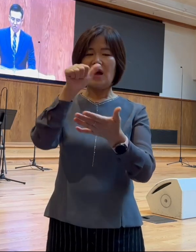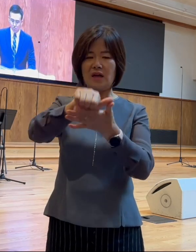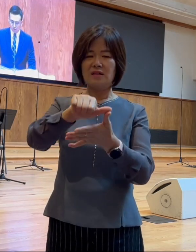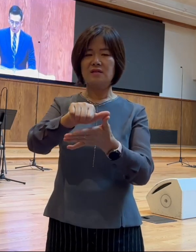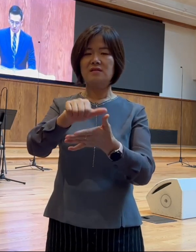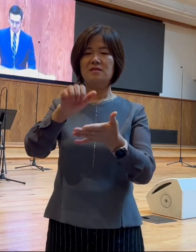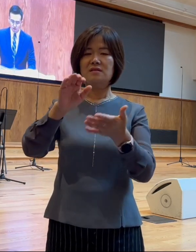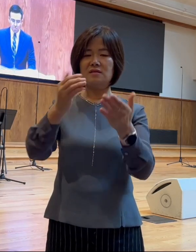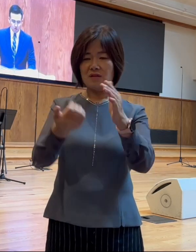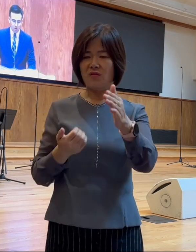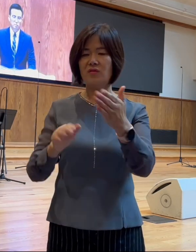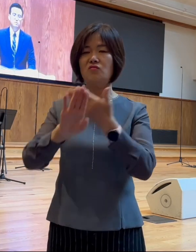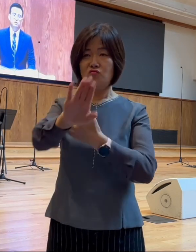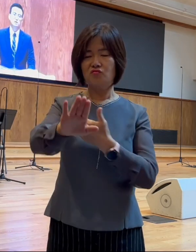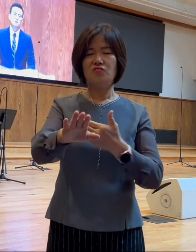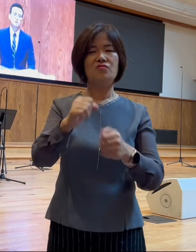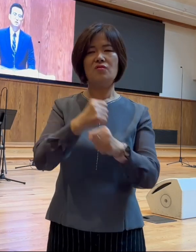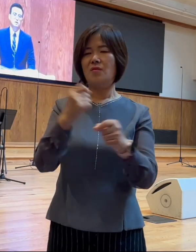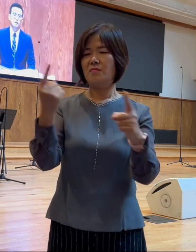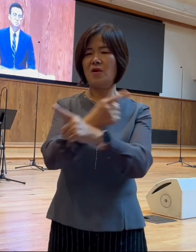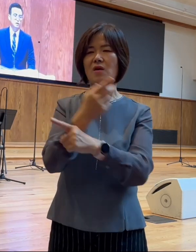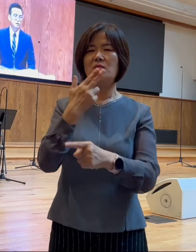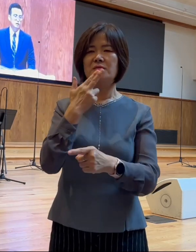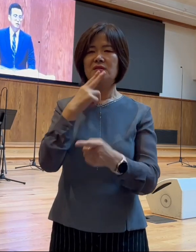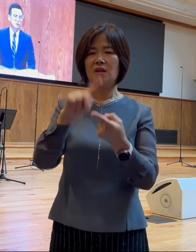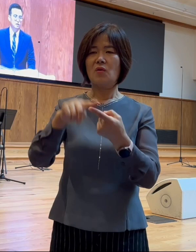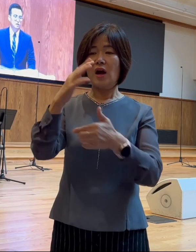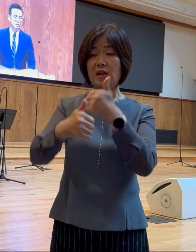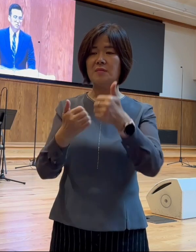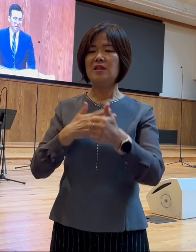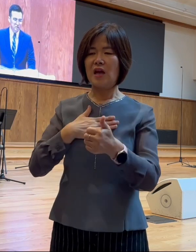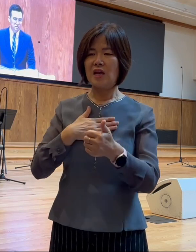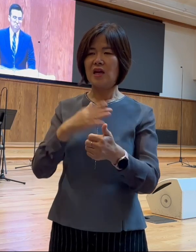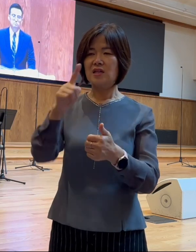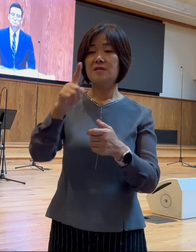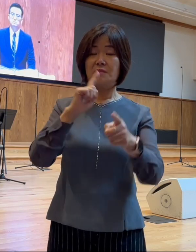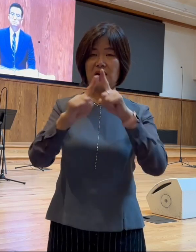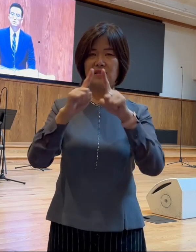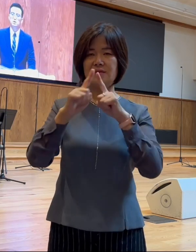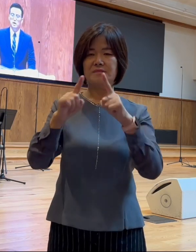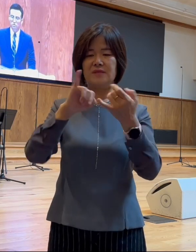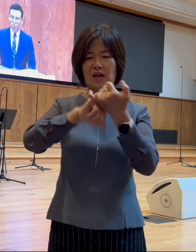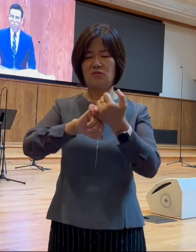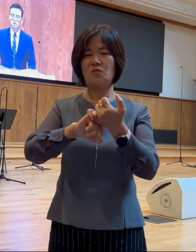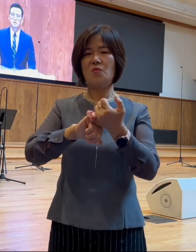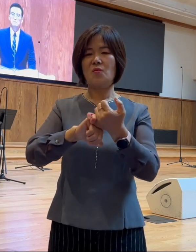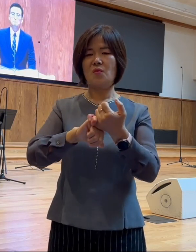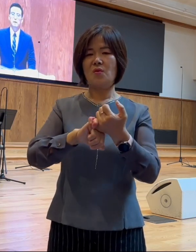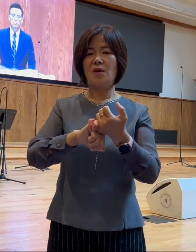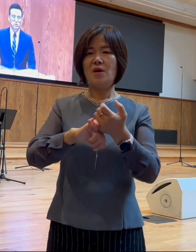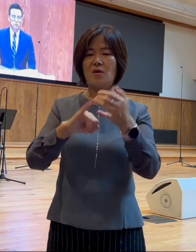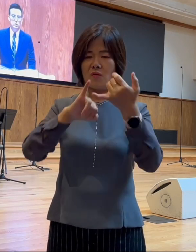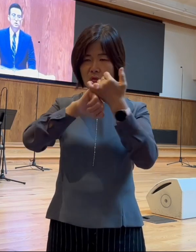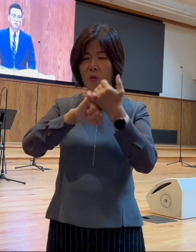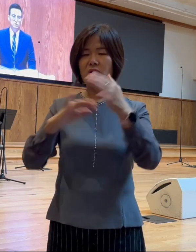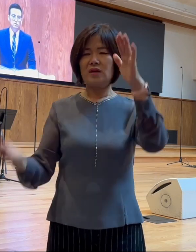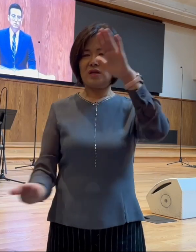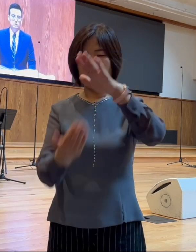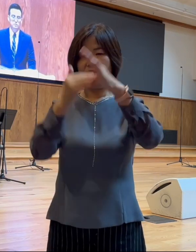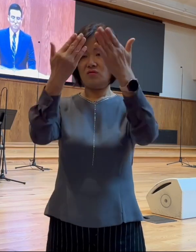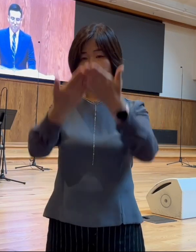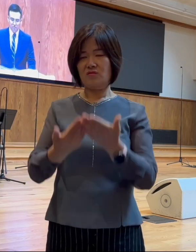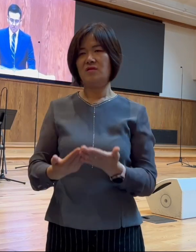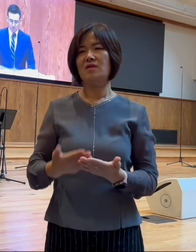받은 후나 변함없다. 하나님은 나에게 그 말씀, 그 약속 반드시 지키실 것이다.